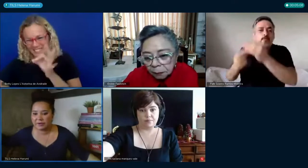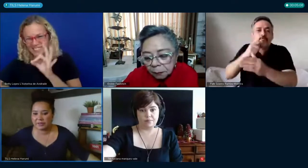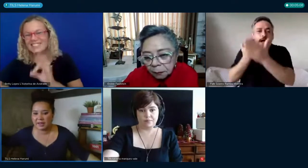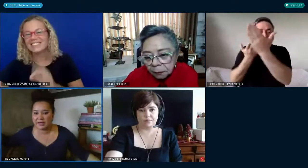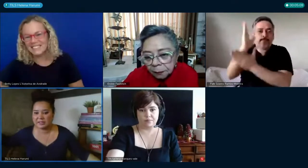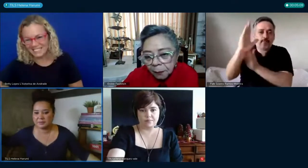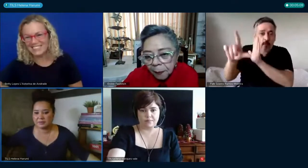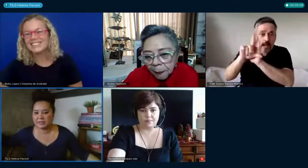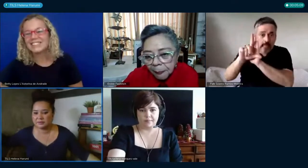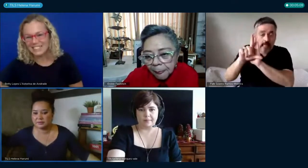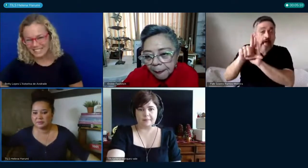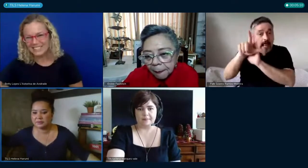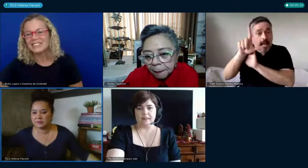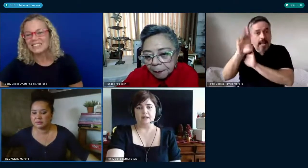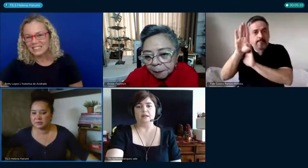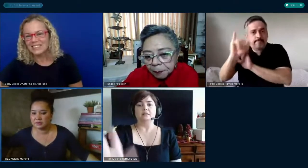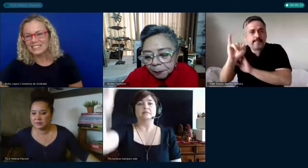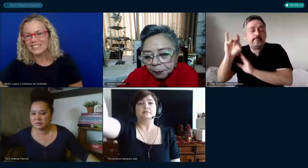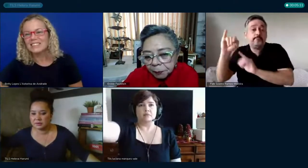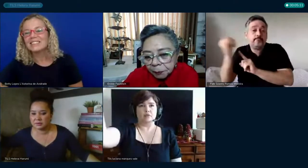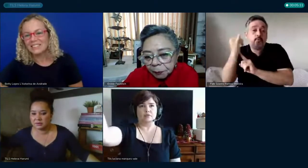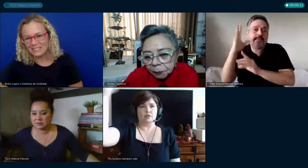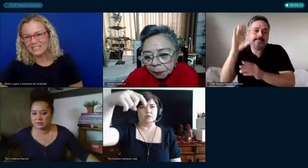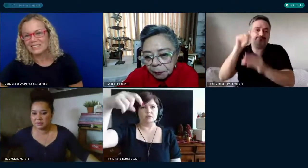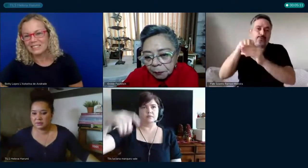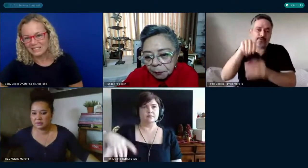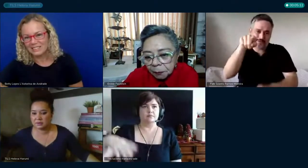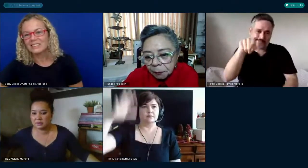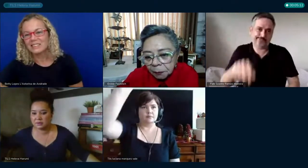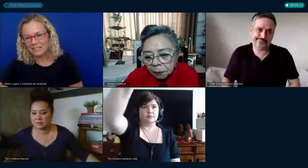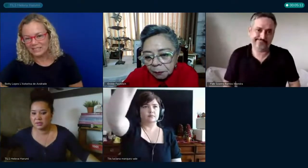O Falk está respondendo.